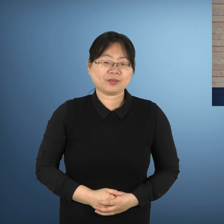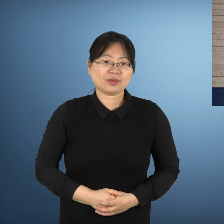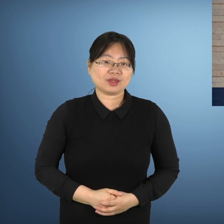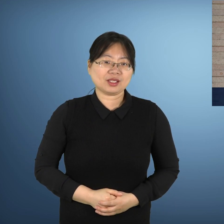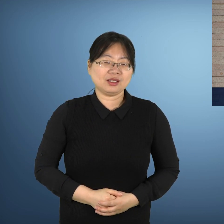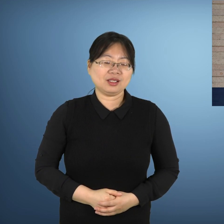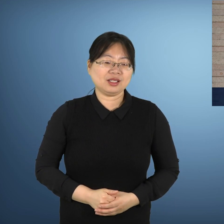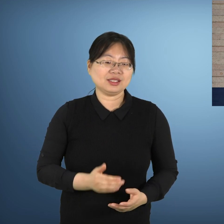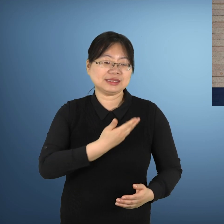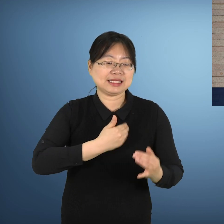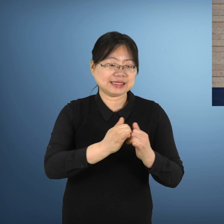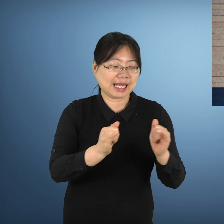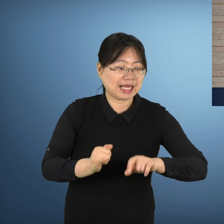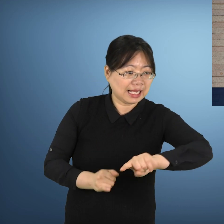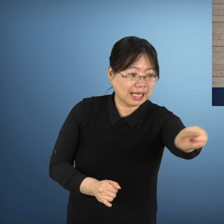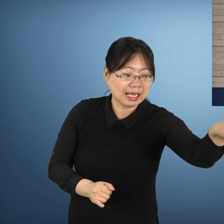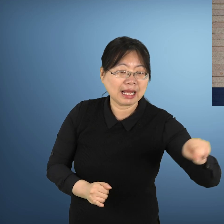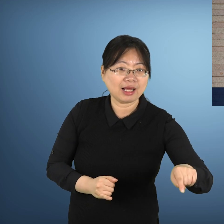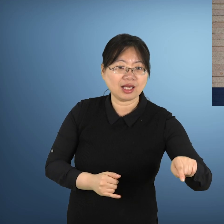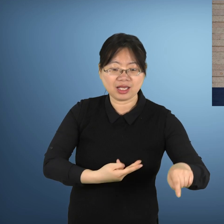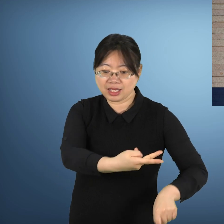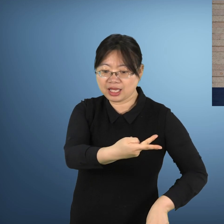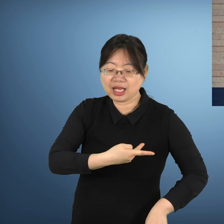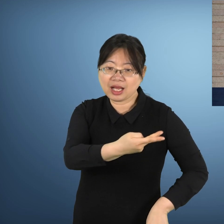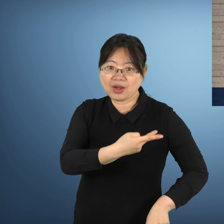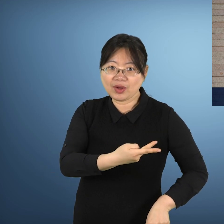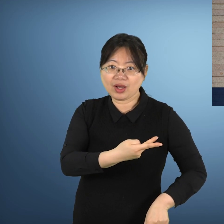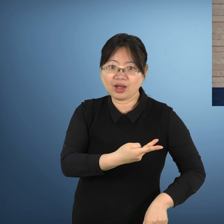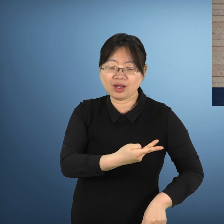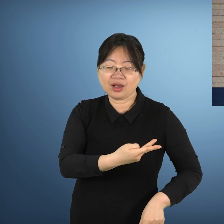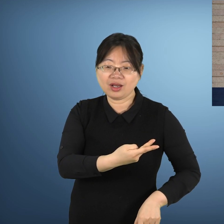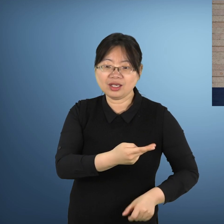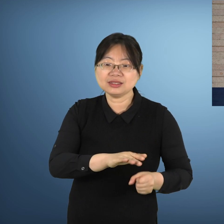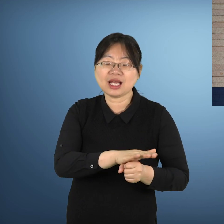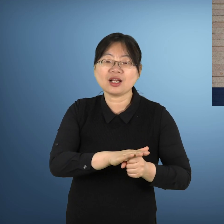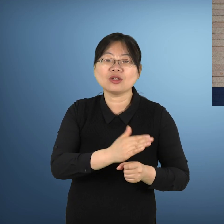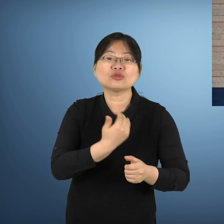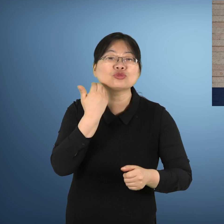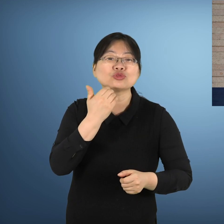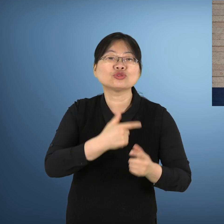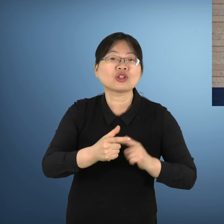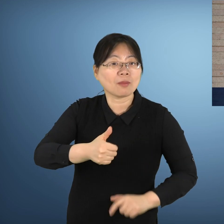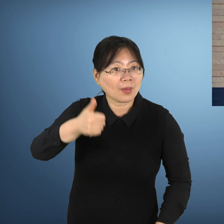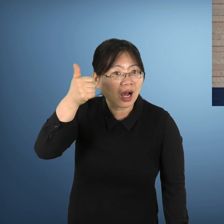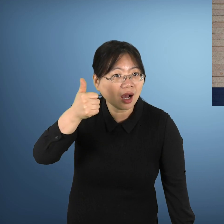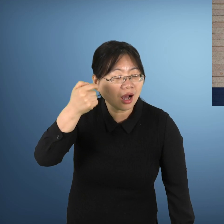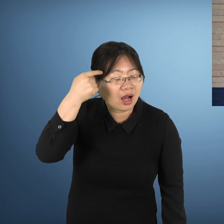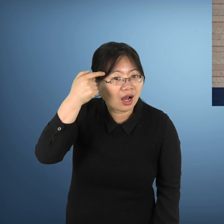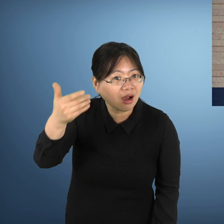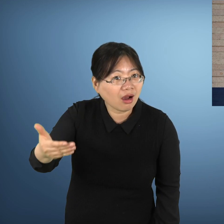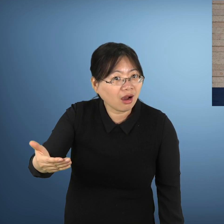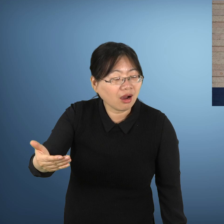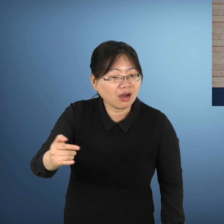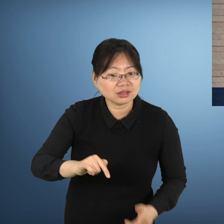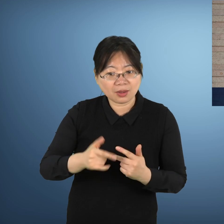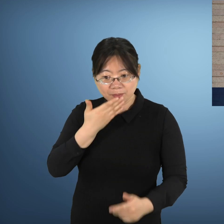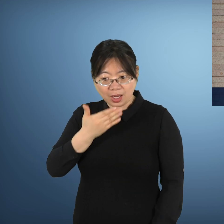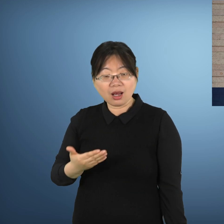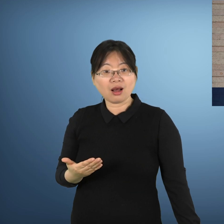이 사람들과 둘 중에 누굴 더 사랑하느냐? 그 질문이에요. 이해가